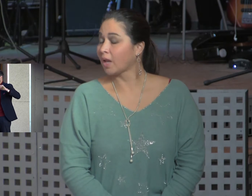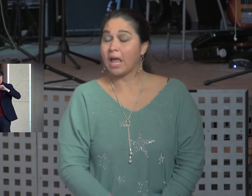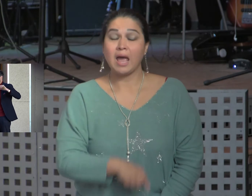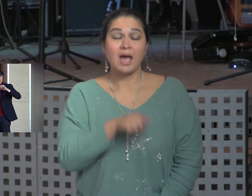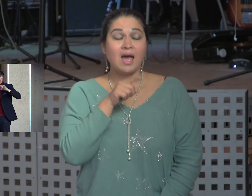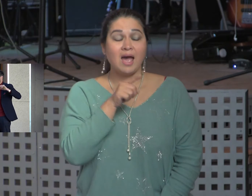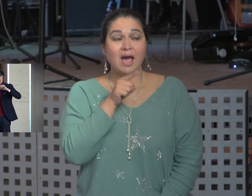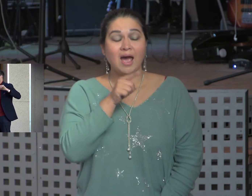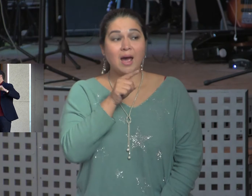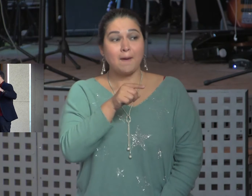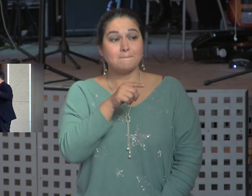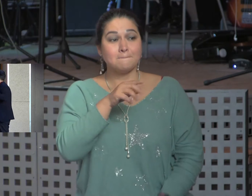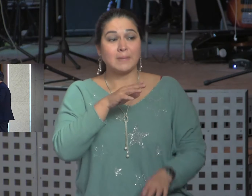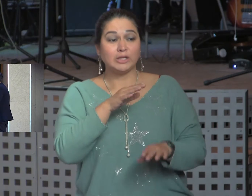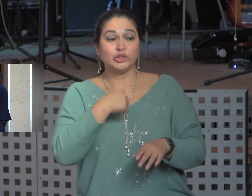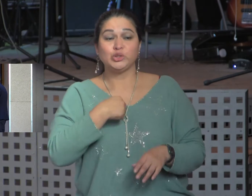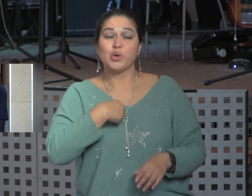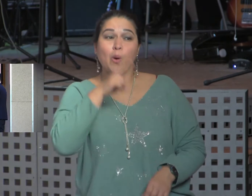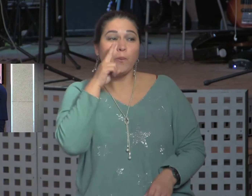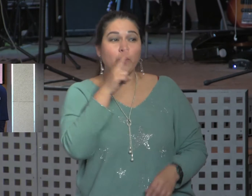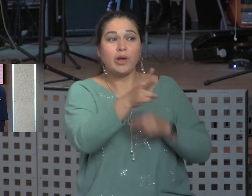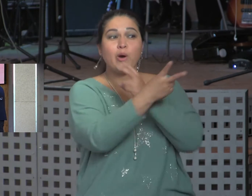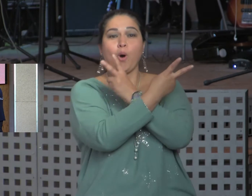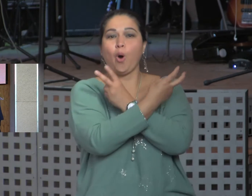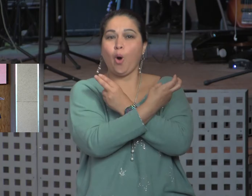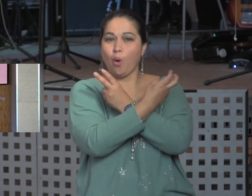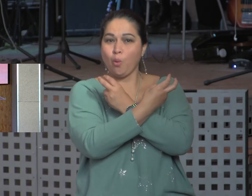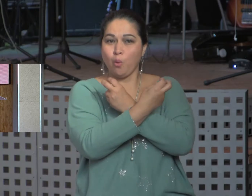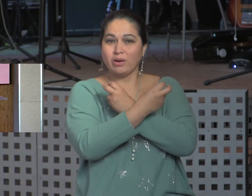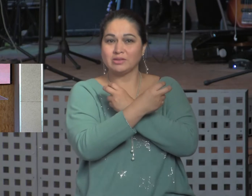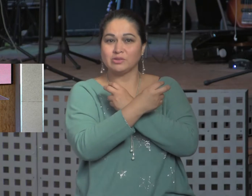Periósteo. ¿Ves cómo sabía que te ibas a reír?